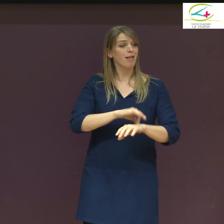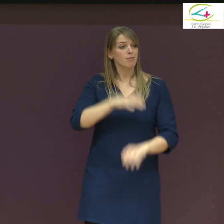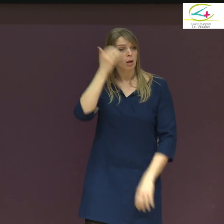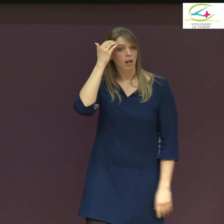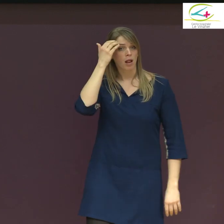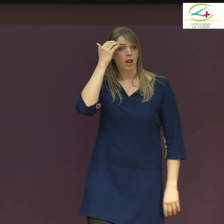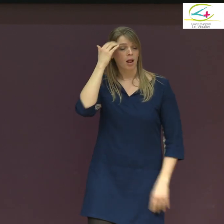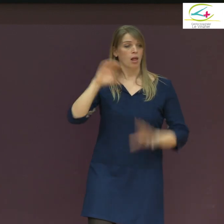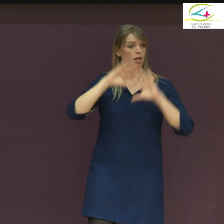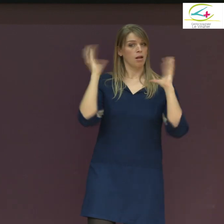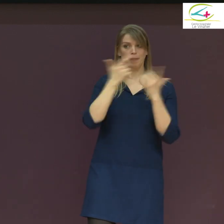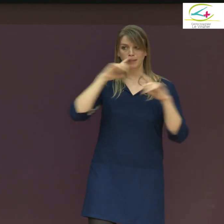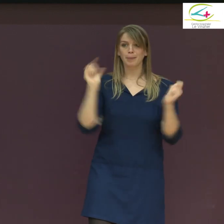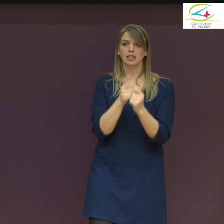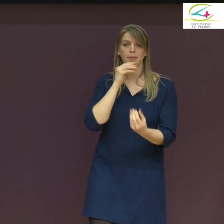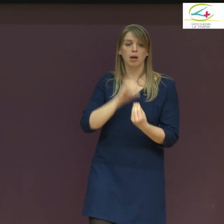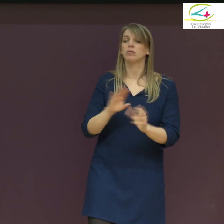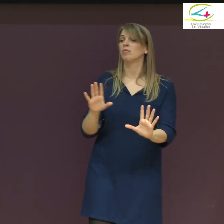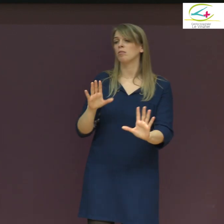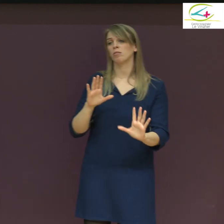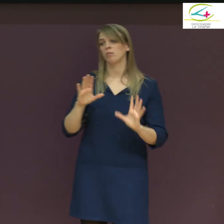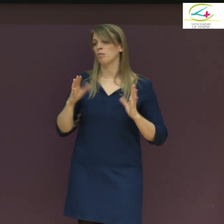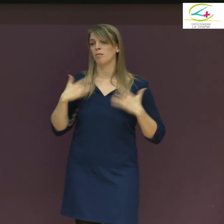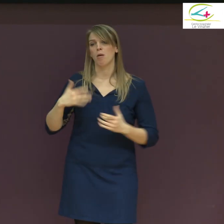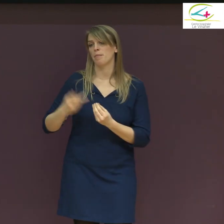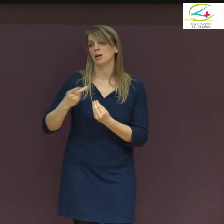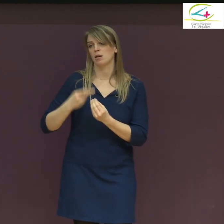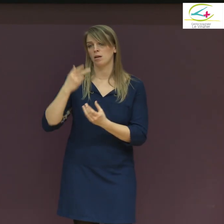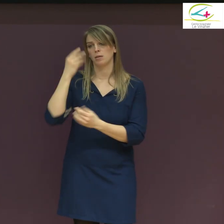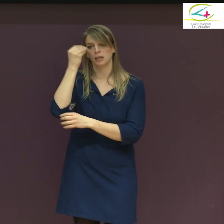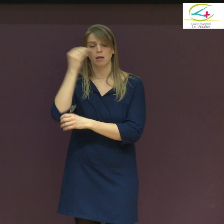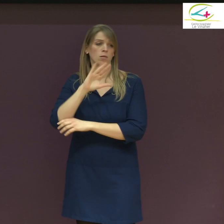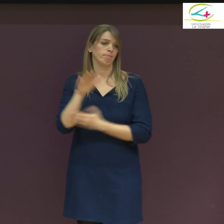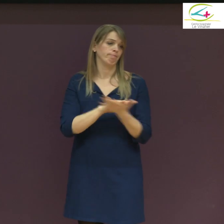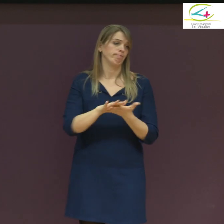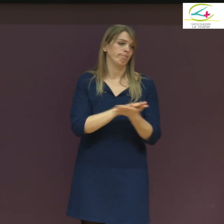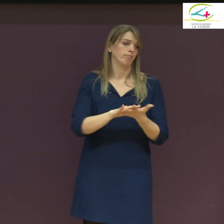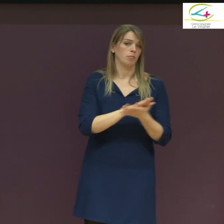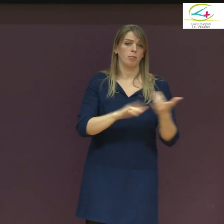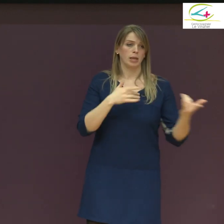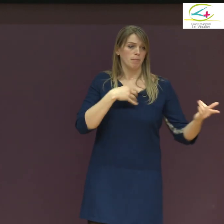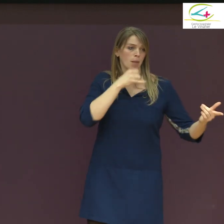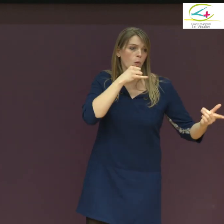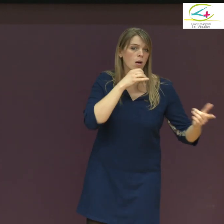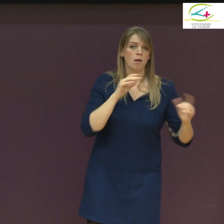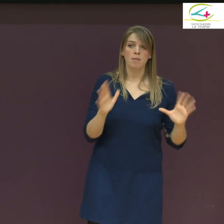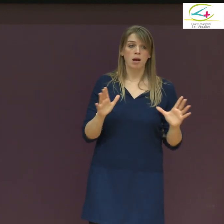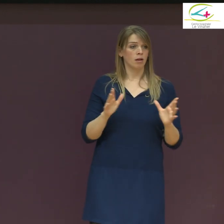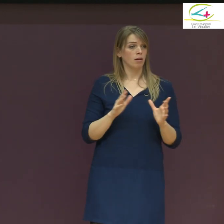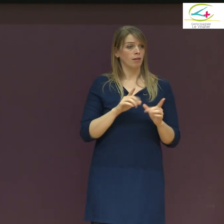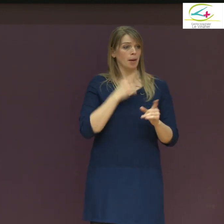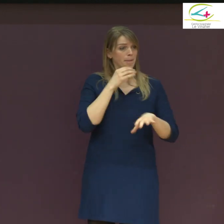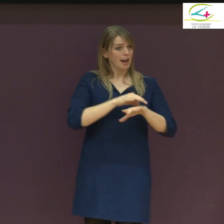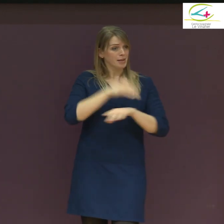Des maladies mentales, alors, encore une fois, je ne suis pas pédopsychiatre, et vous me pardonnerez quelques inexactitudes, mais ça peut commencer très